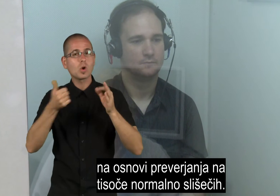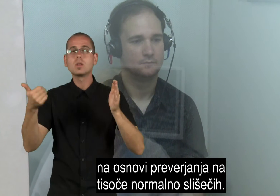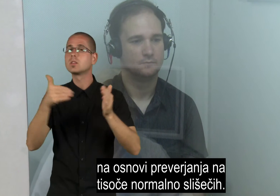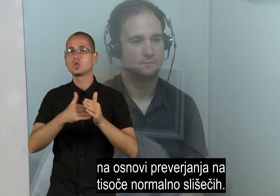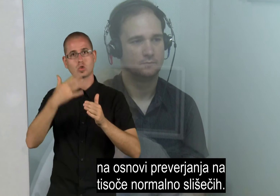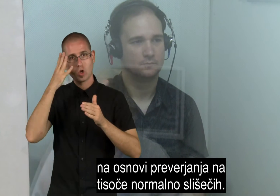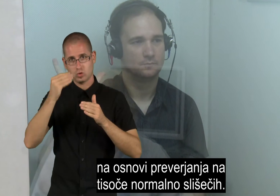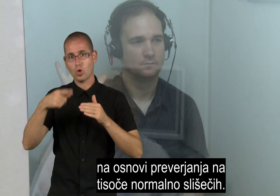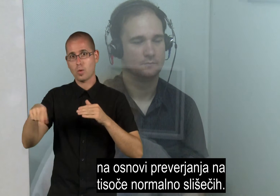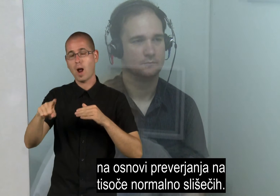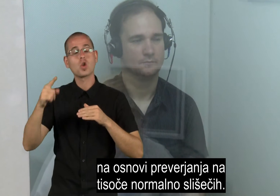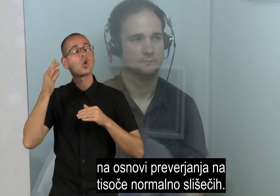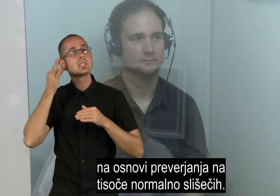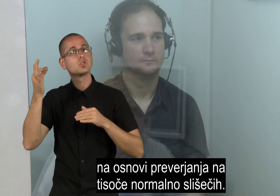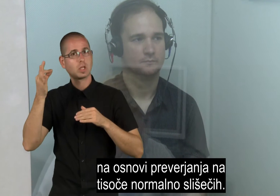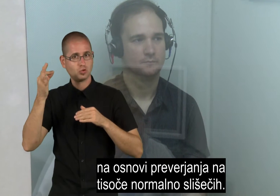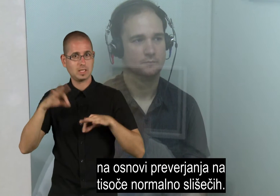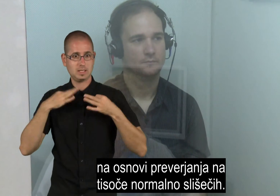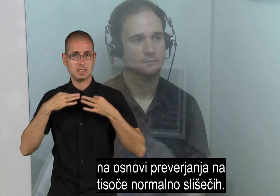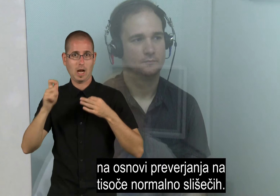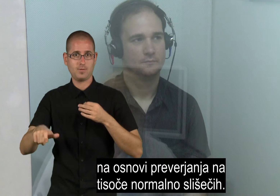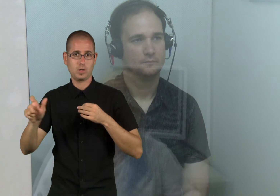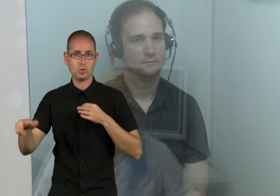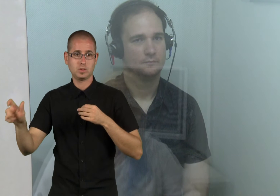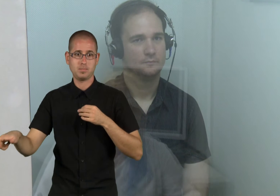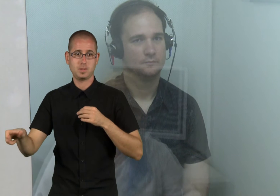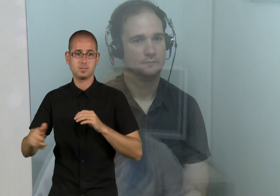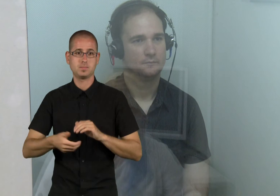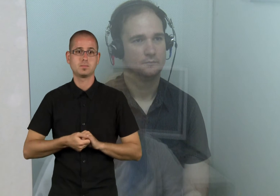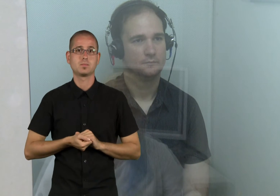testiranja 1000 normalno slišečih zdravih.